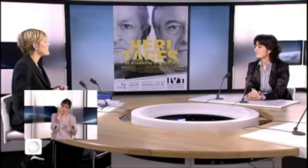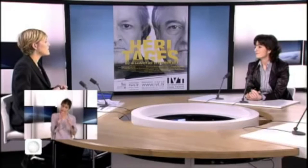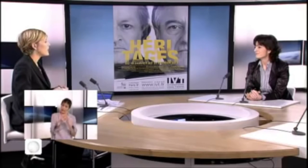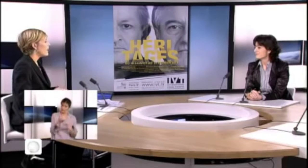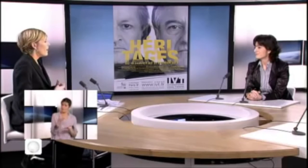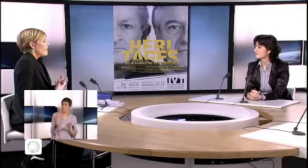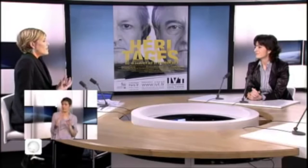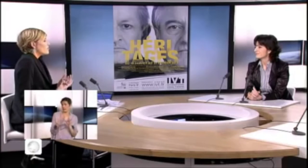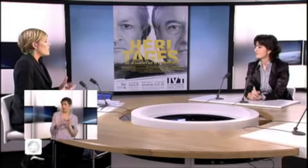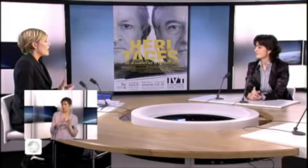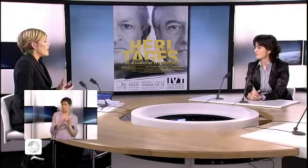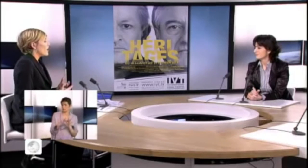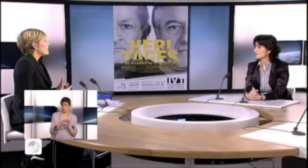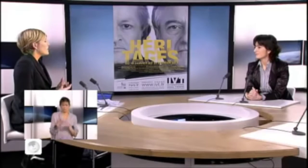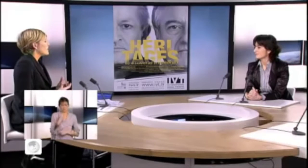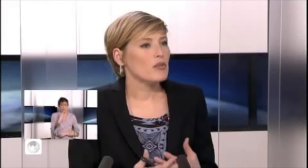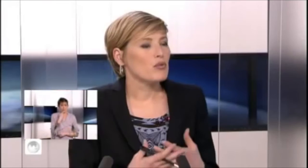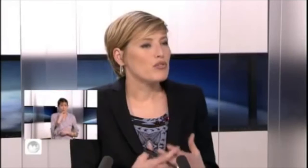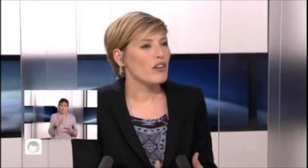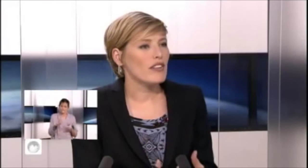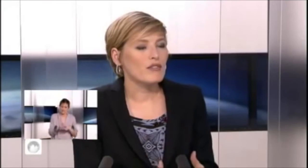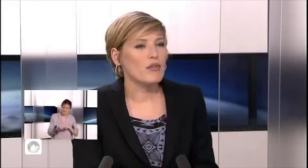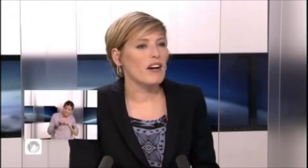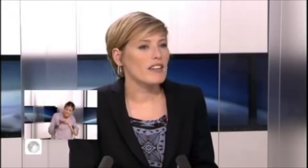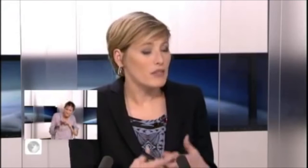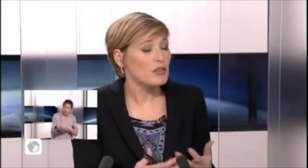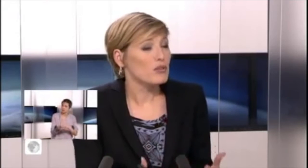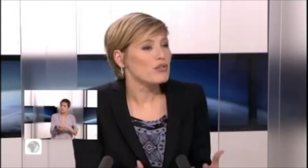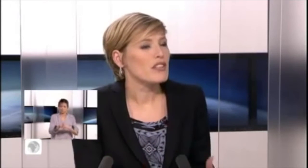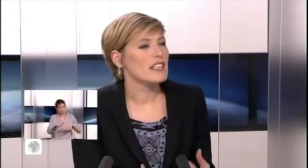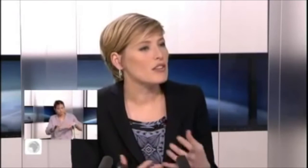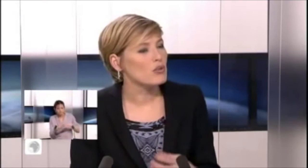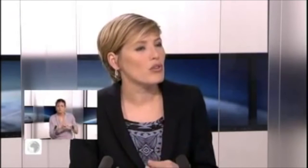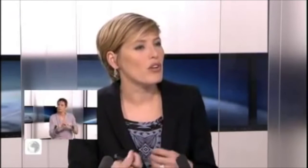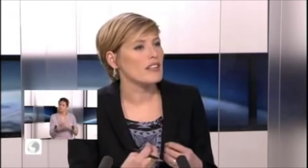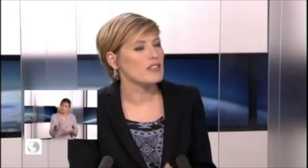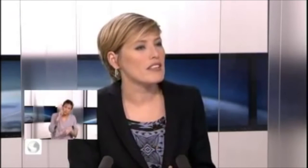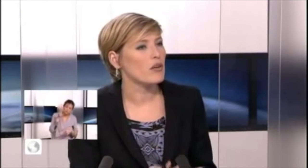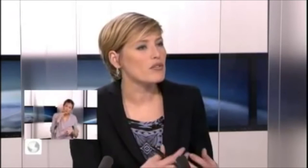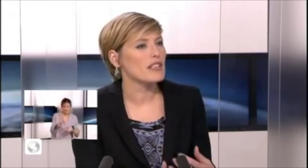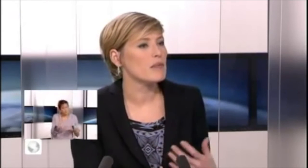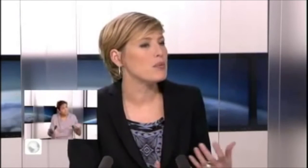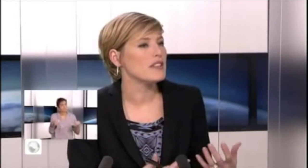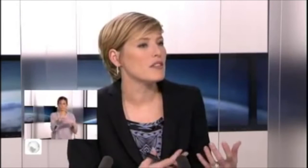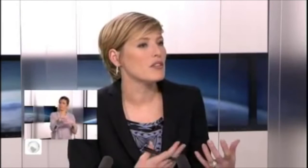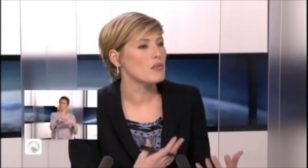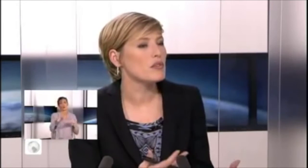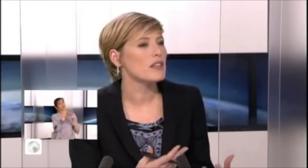c'est vouloir intégrer de force, vouloir intégrer de force les sourds dans la société et refuser qu'ils puissent communiquer d'une